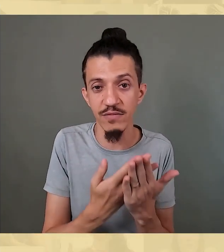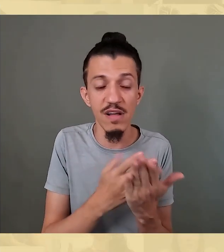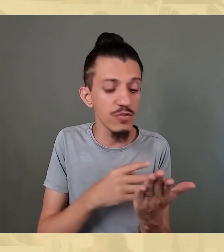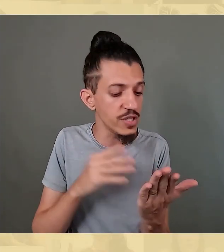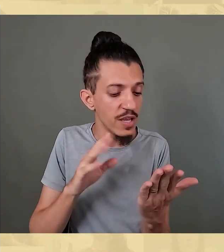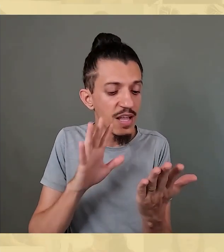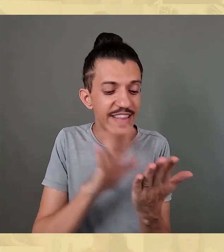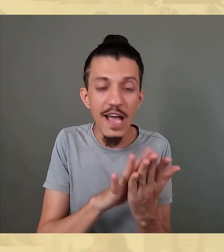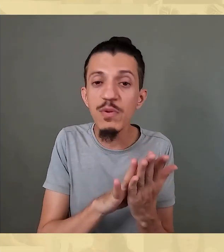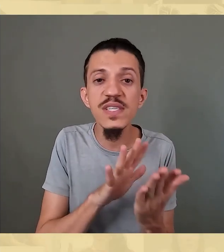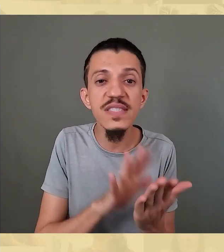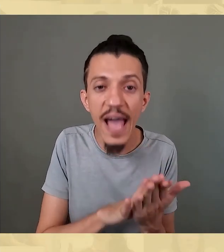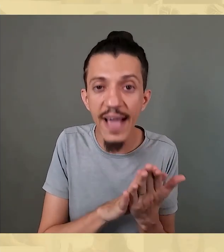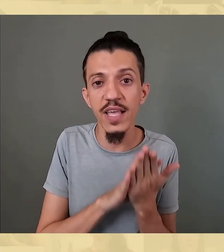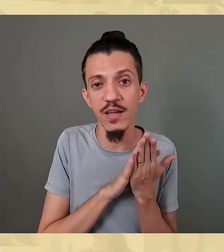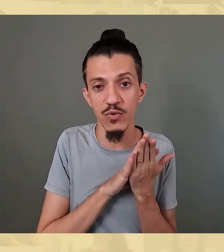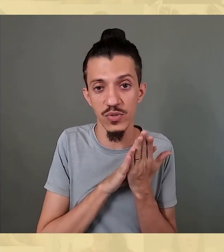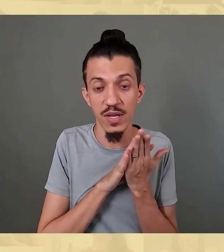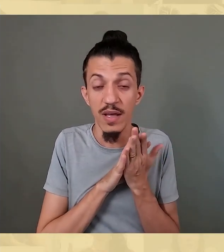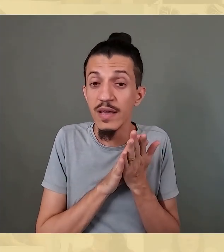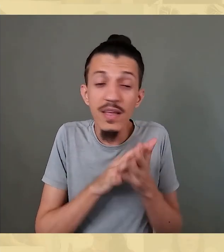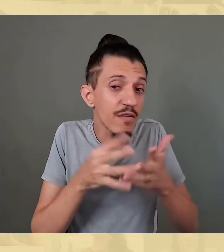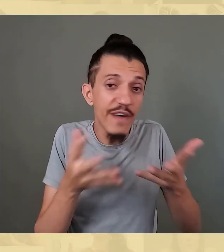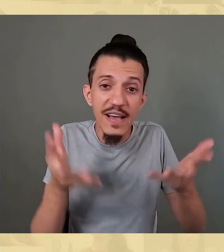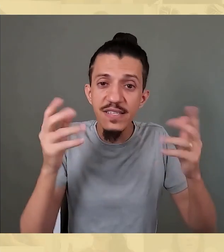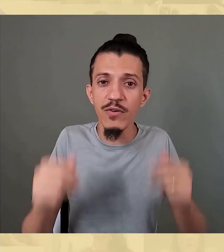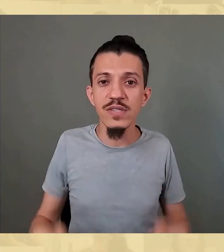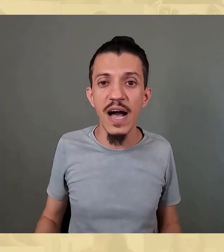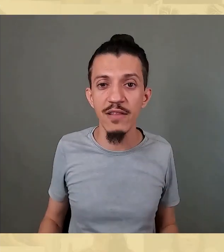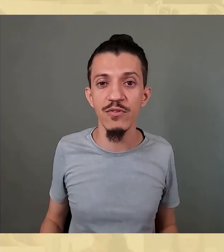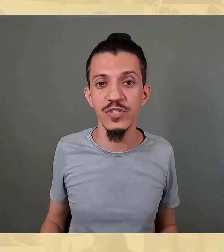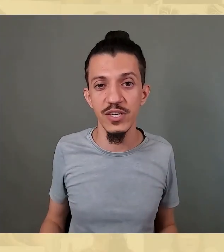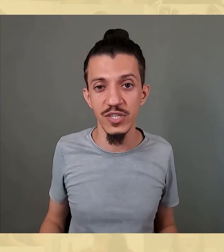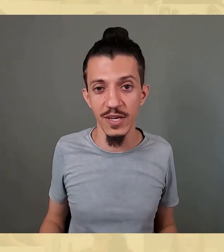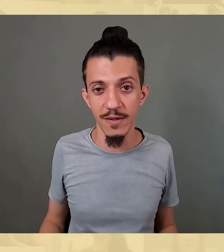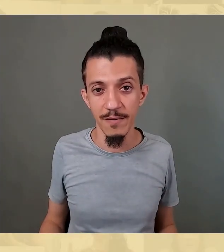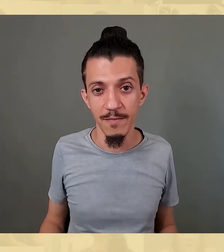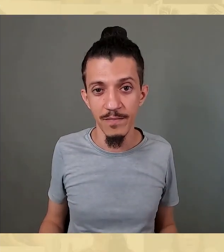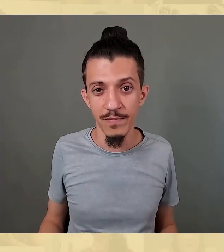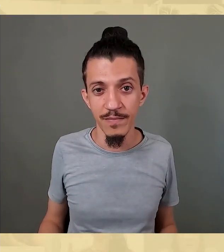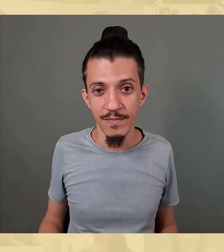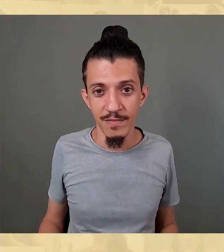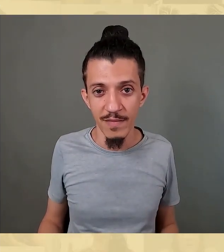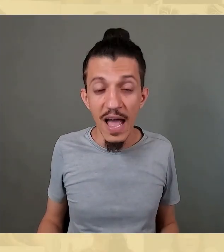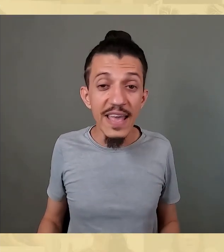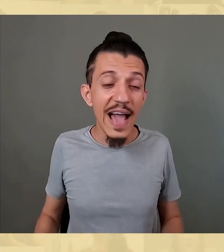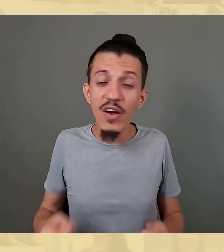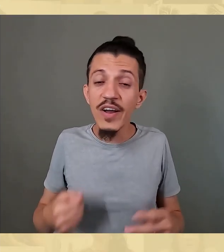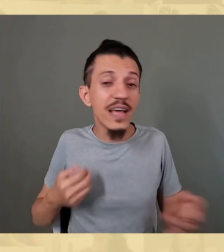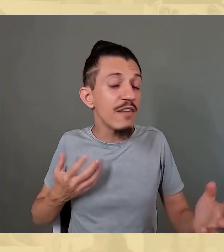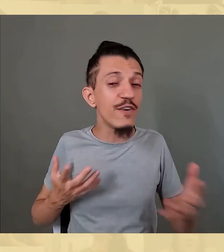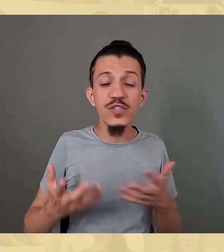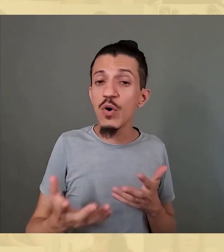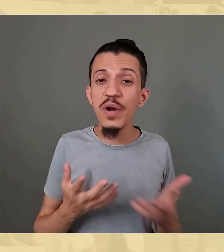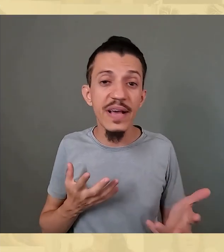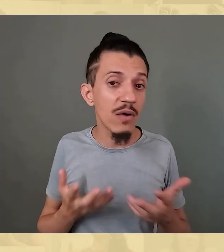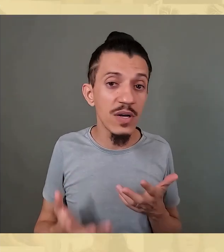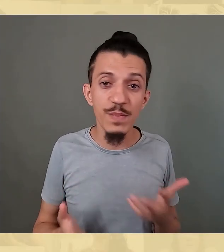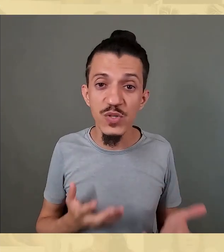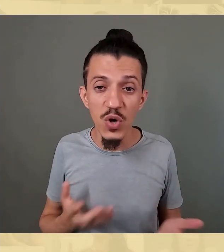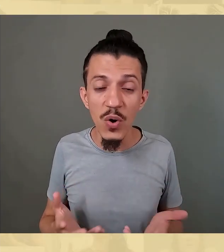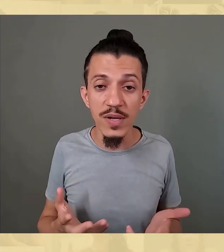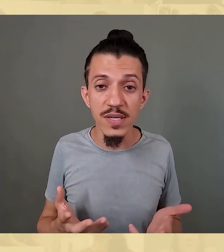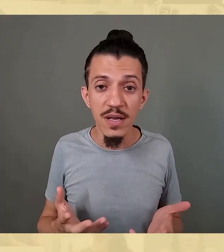faculdade, um tanto de termos técnicos, que não vai ser usado no dia a dia. E aí, na hora que ele for se comunicar